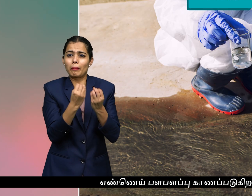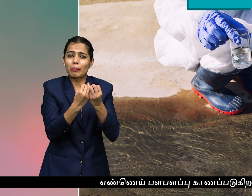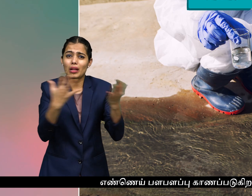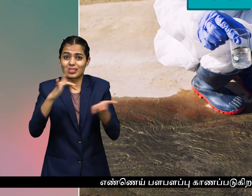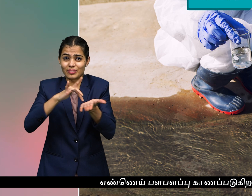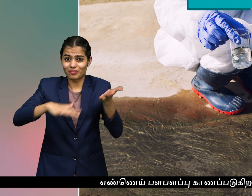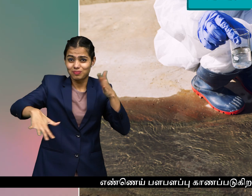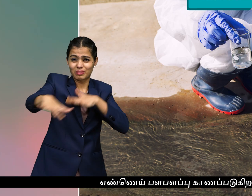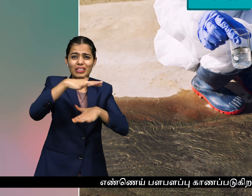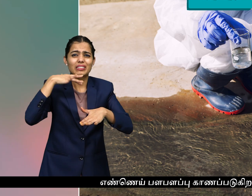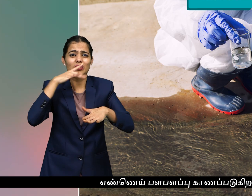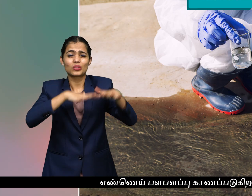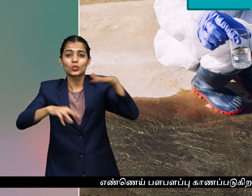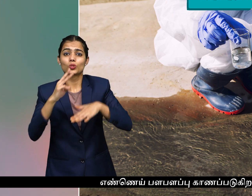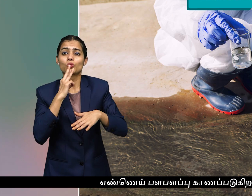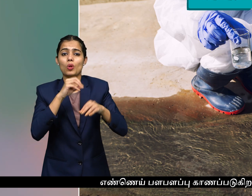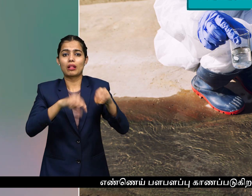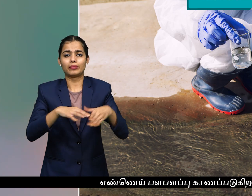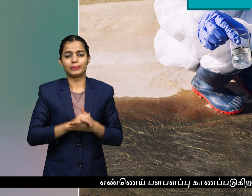காணப்படுகிறது.